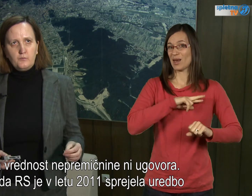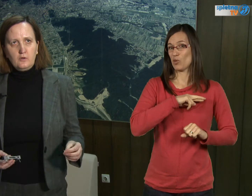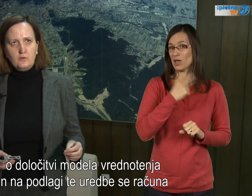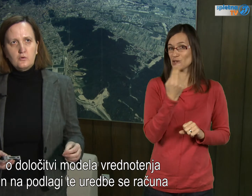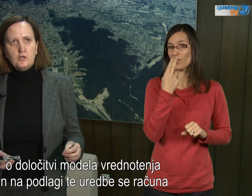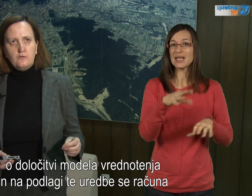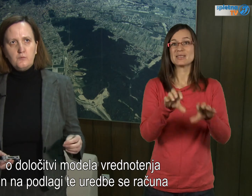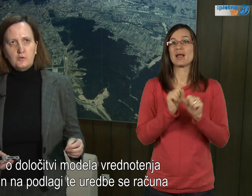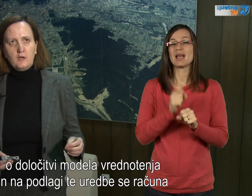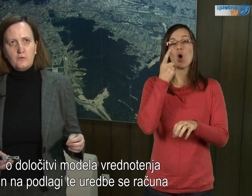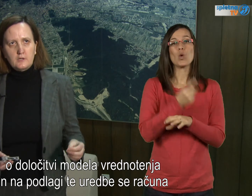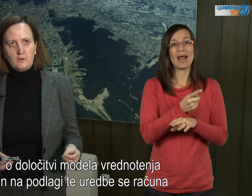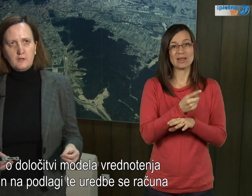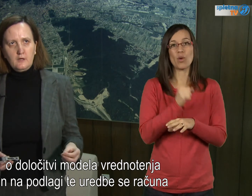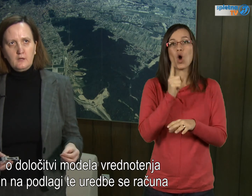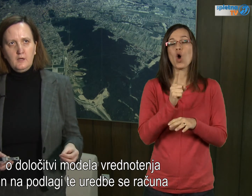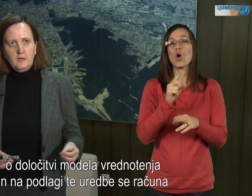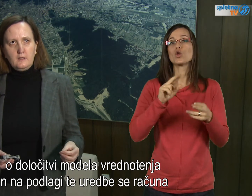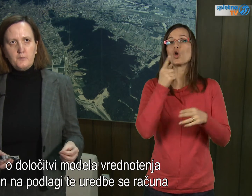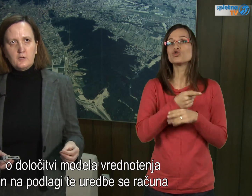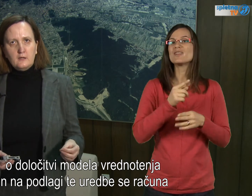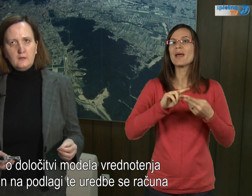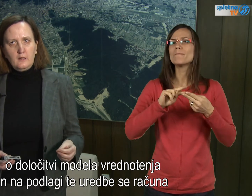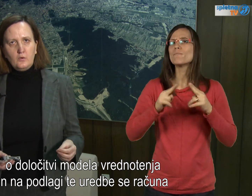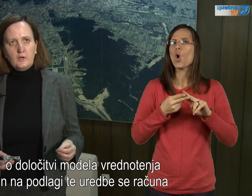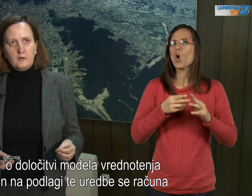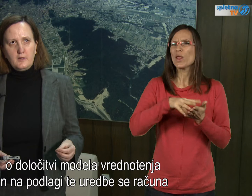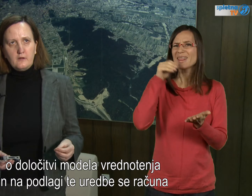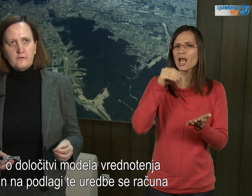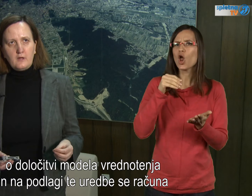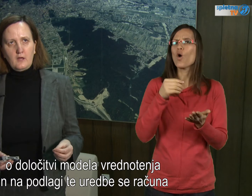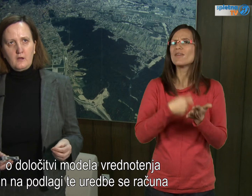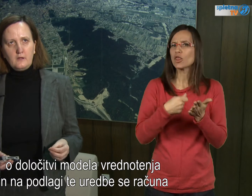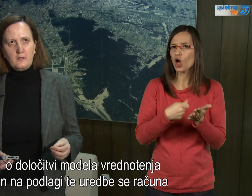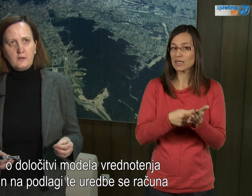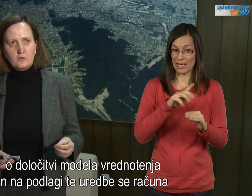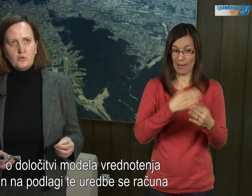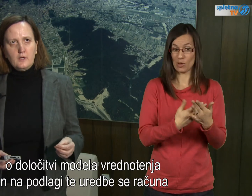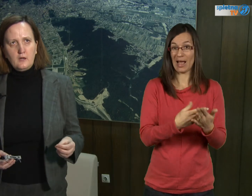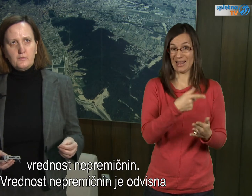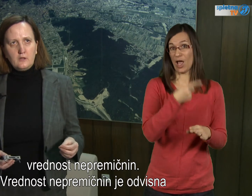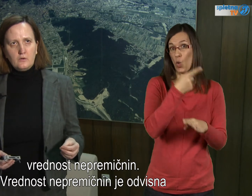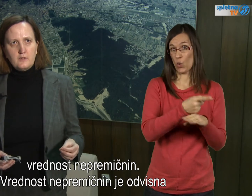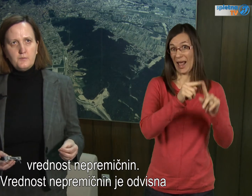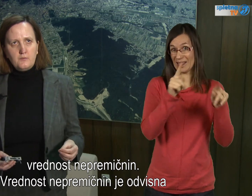o določitvi modelov vrednotenja in na podlagi te uredbe se računa vrednost